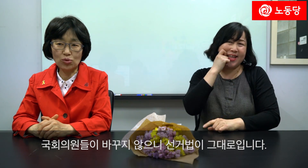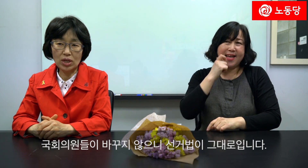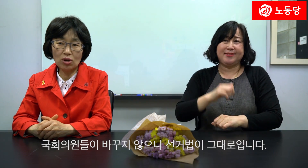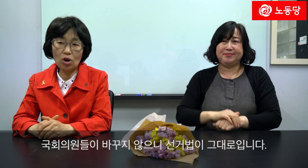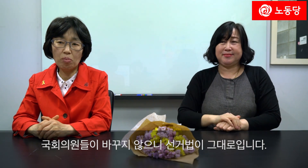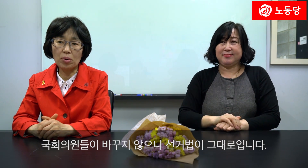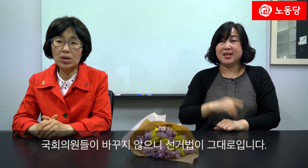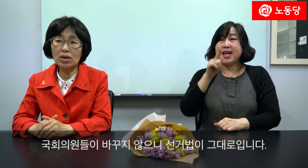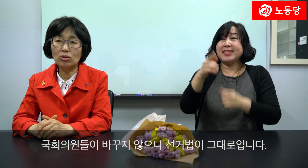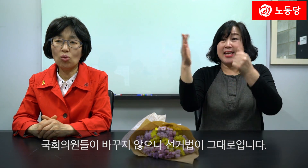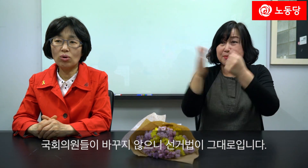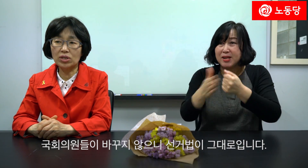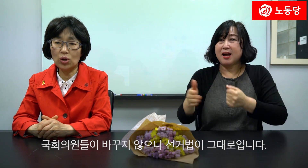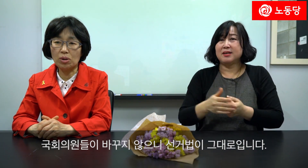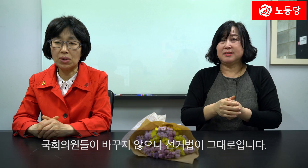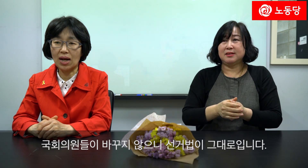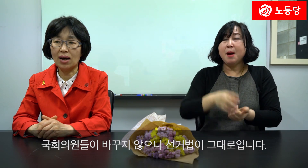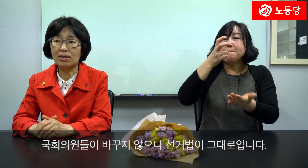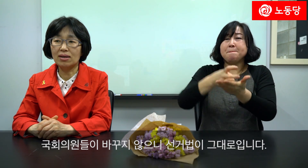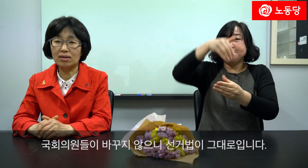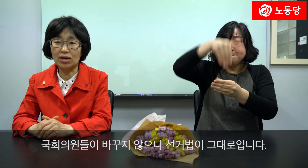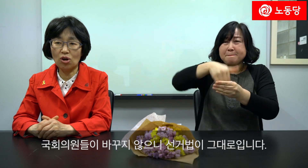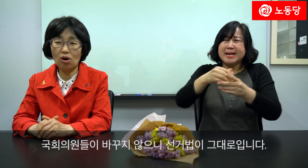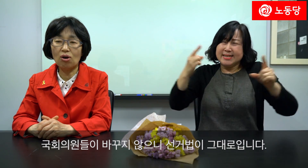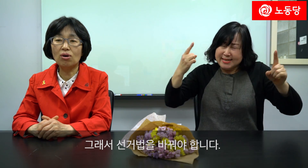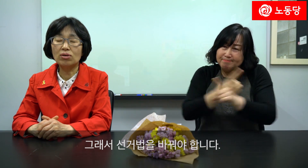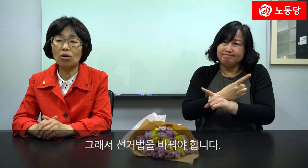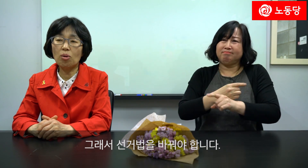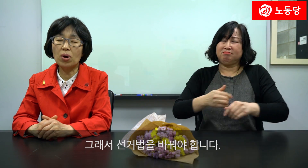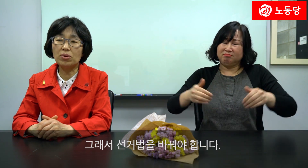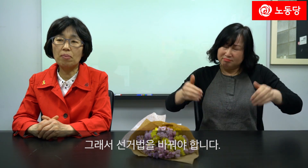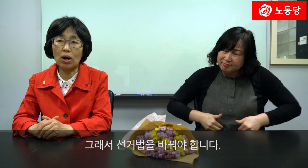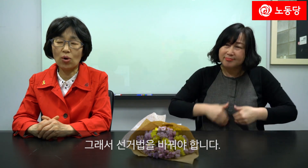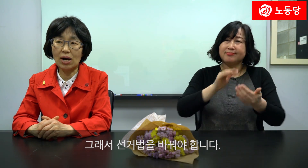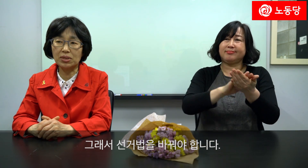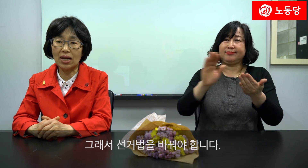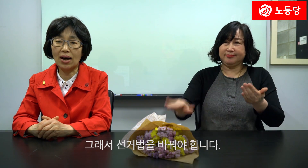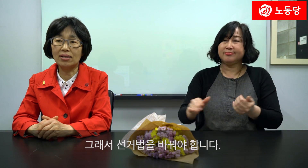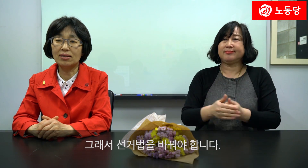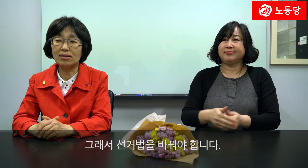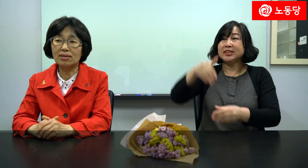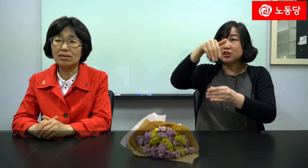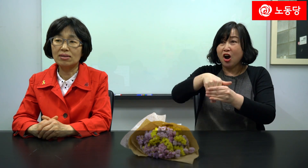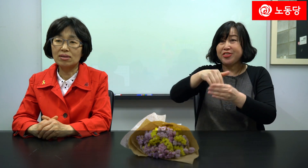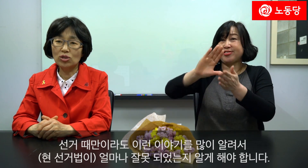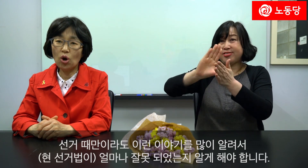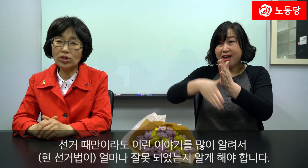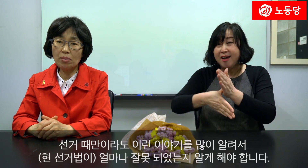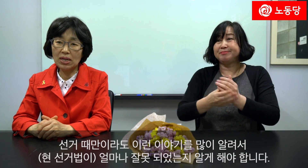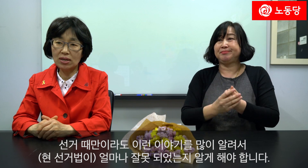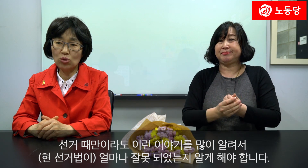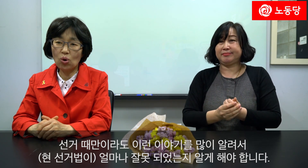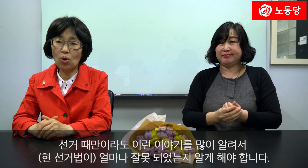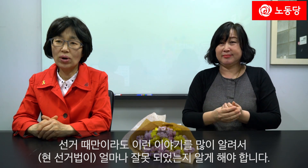안 바꾸니 선거법이 또 그대로입니다. 그래서 선거법을 바꿔야 합니다.